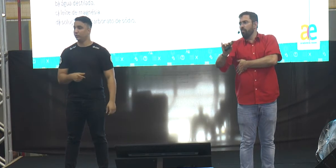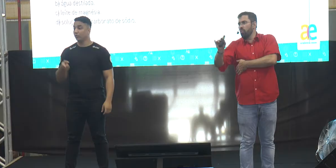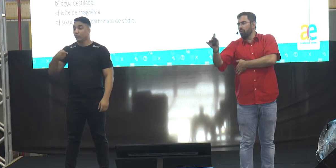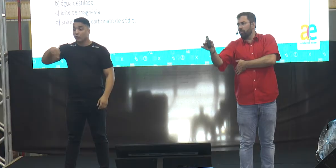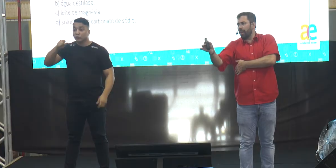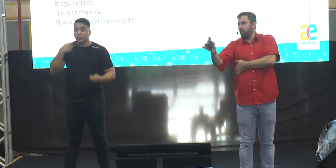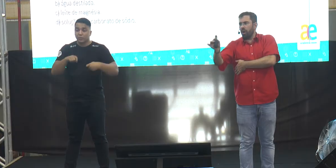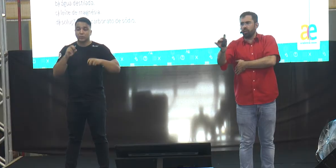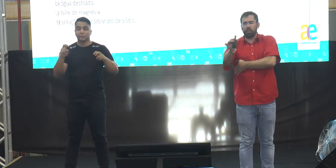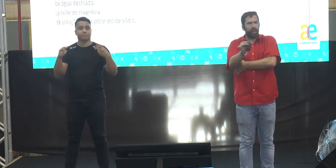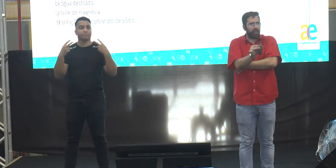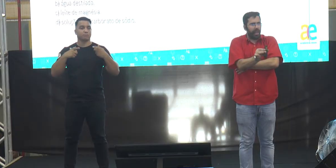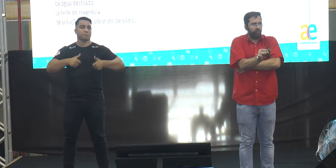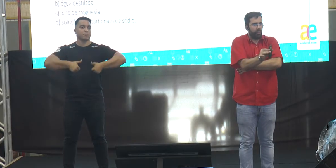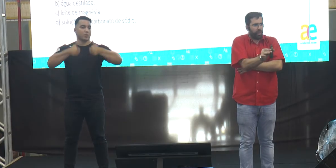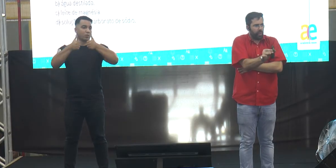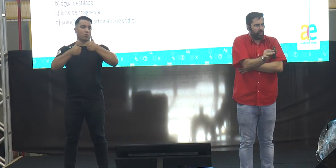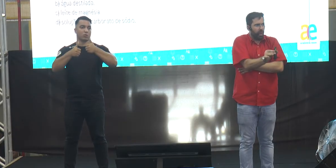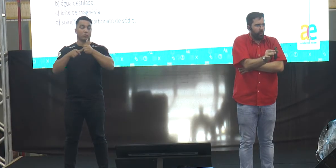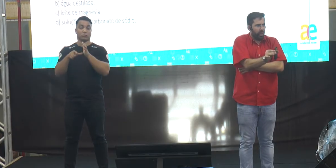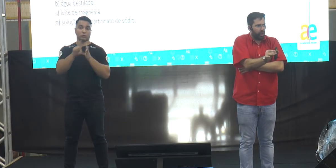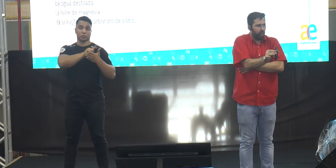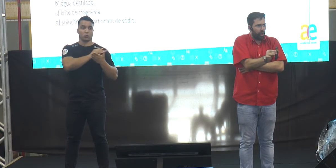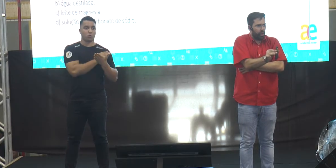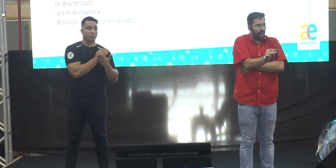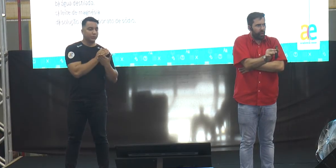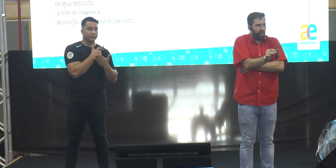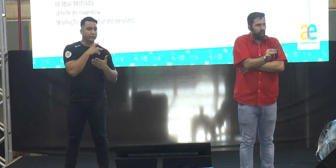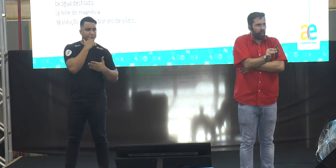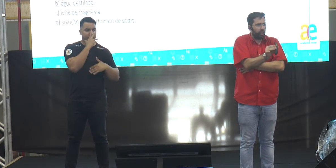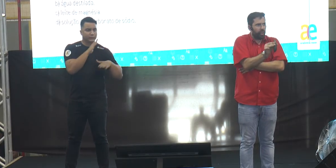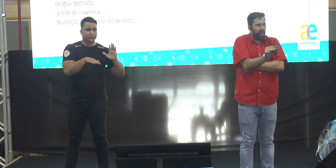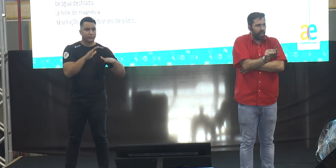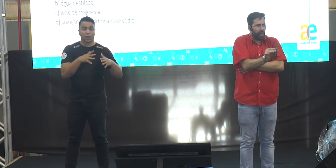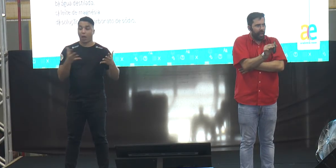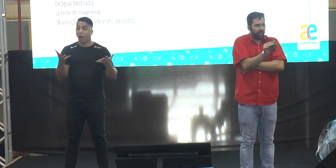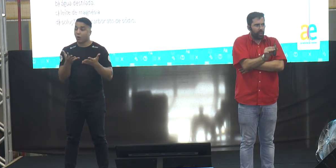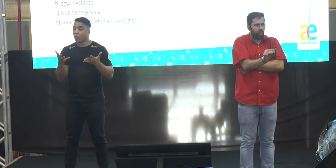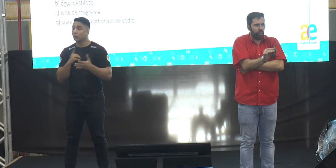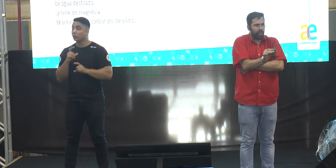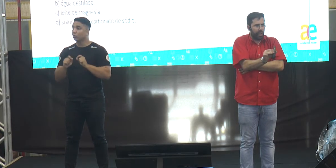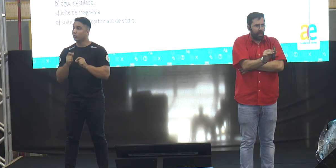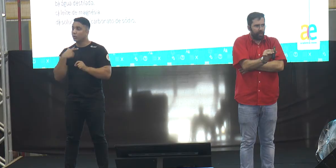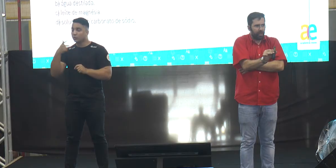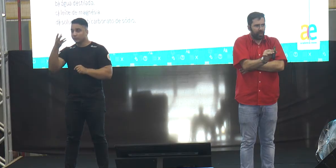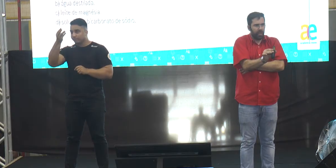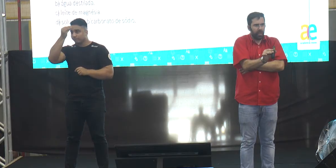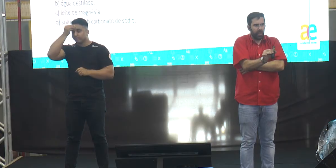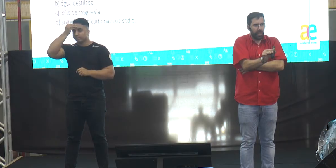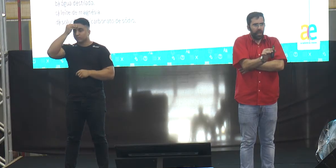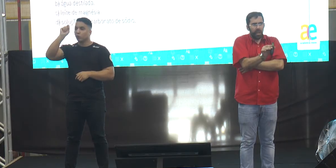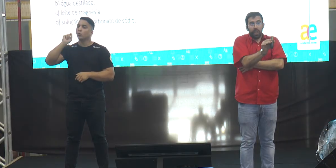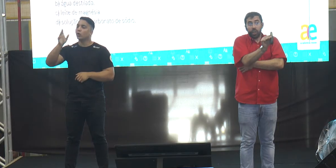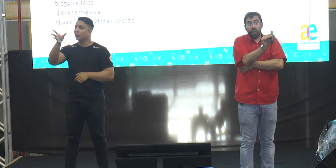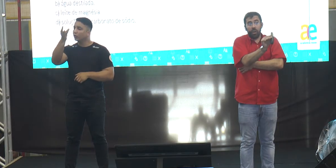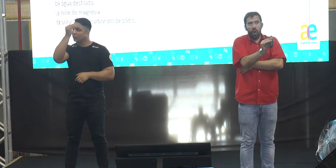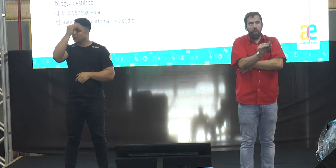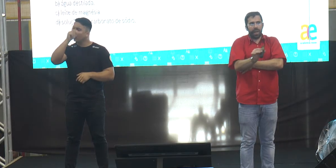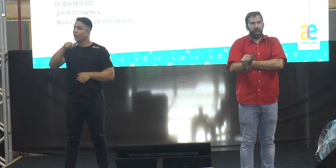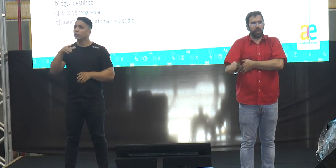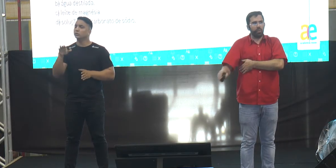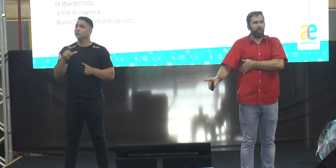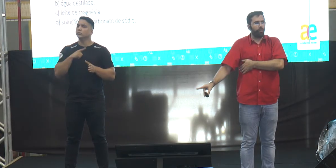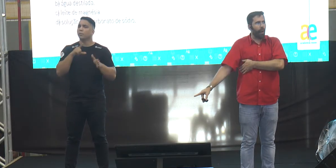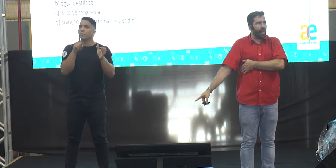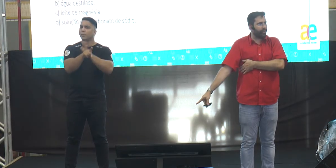estão muito melhores do que estavam inicialmente. Eu quero que a gente tenha a seguinte coisa na cabeça. Chegou